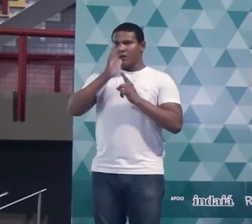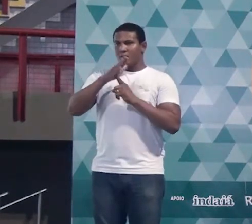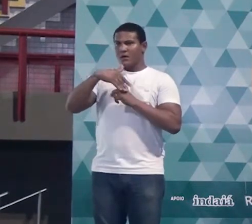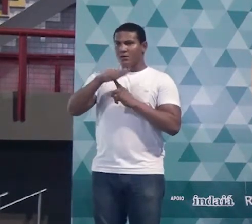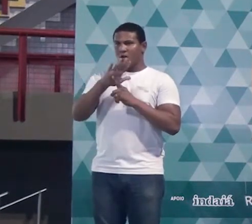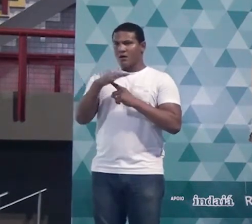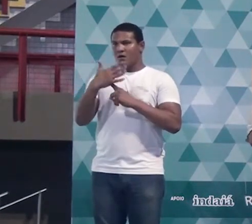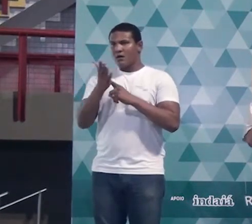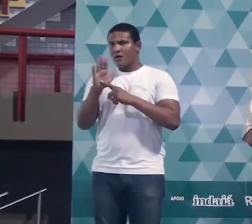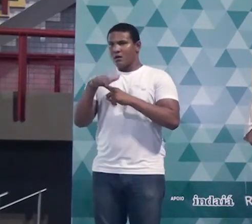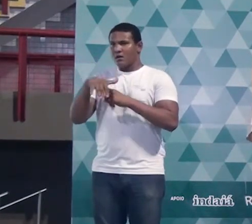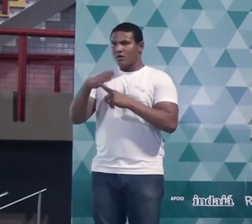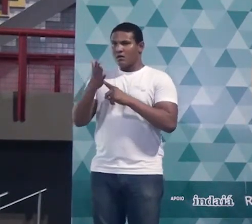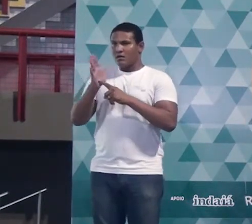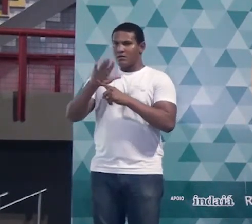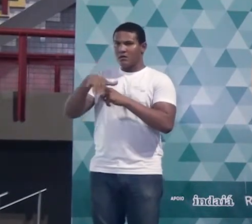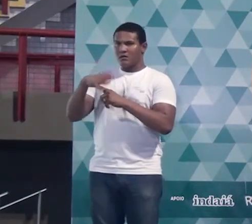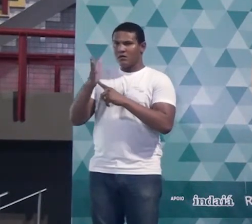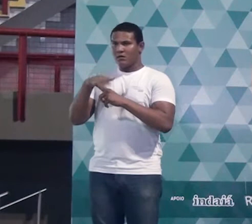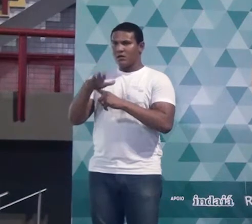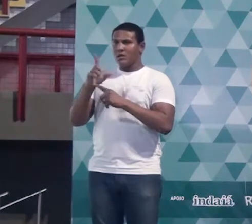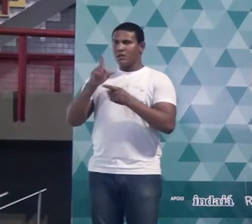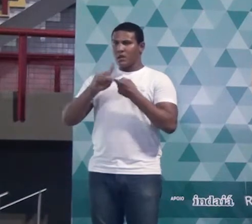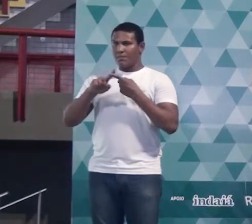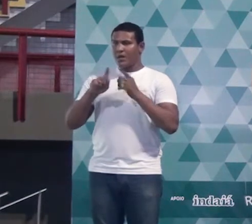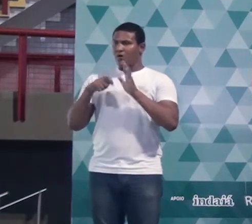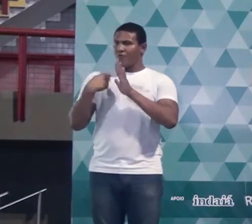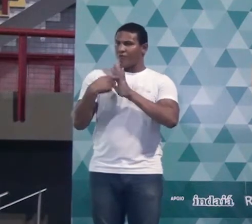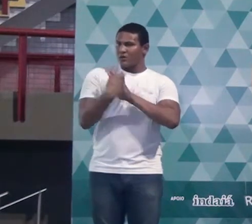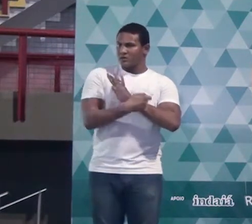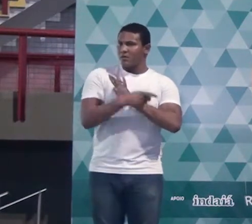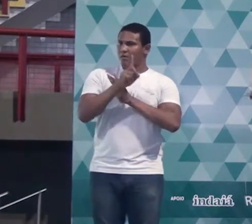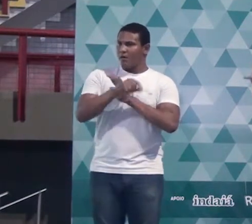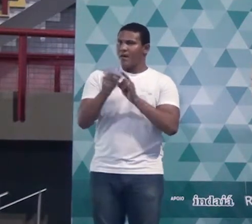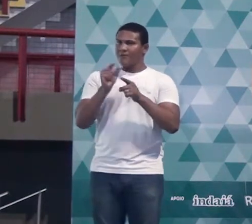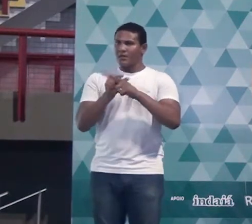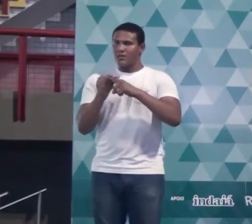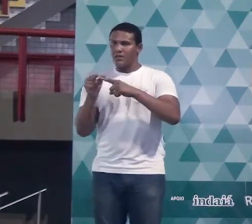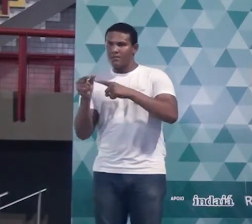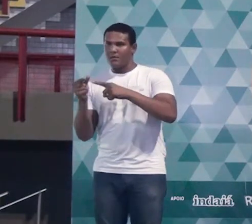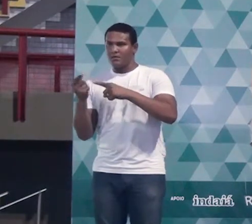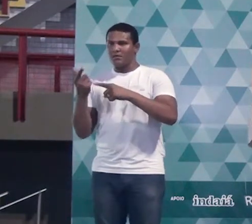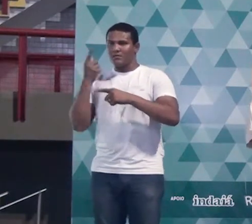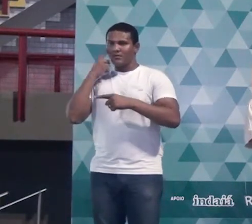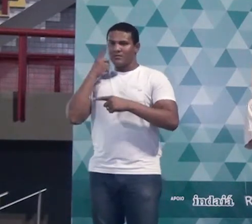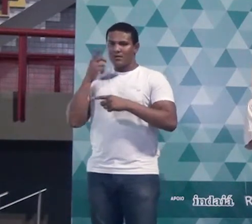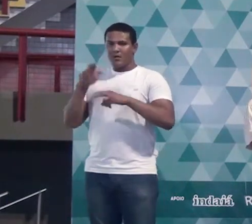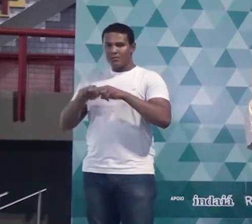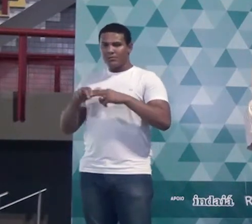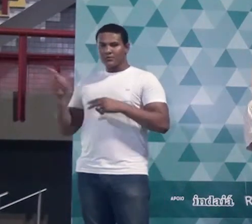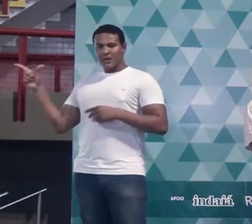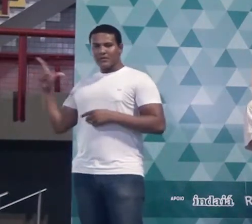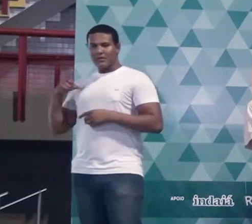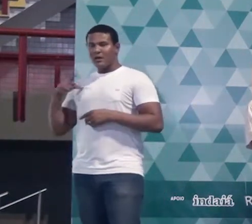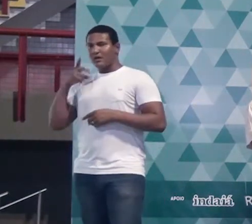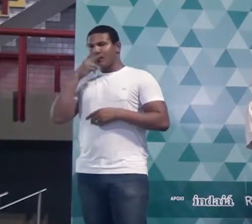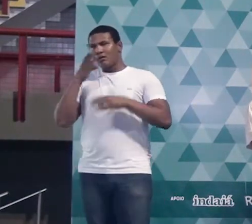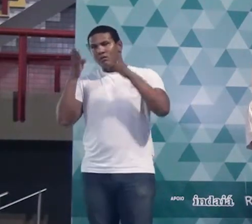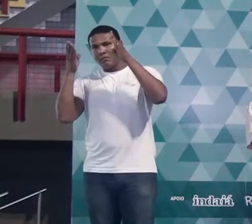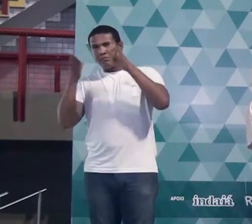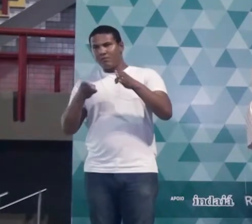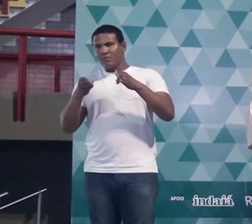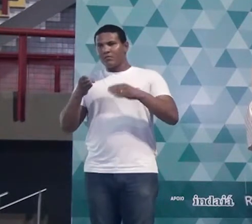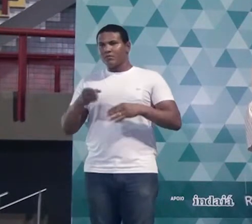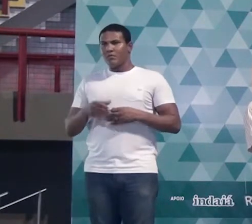Fonema que na escrita acaba sendo representado como está aí, ó, entre barras transversais. Você tem